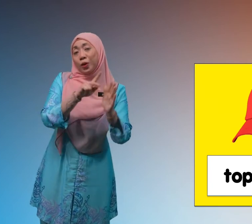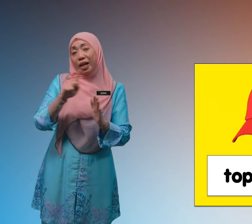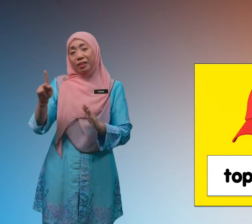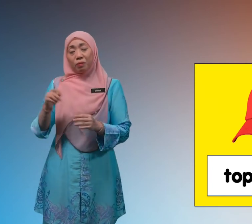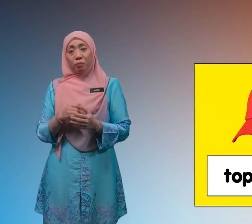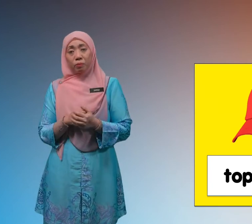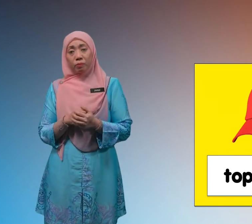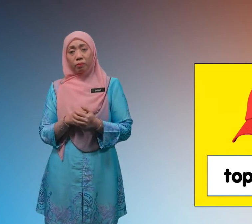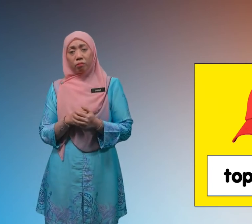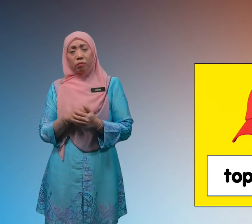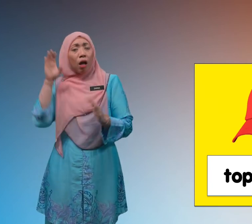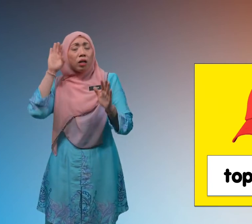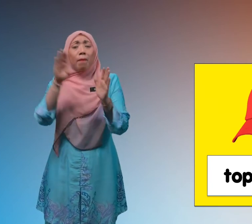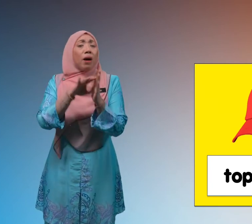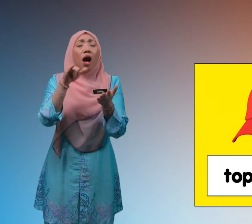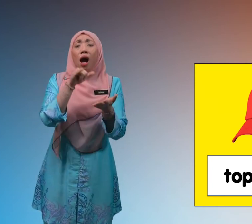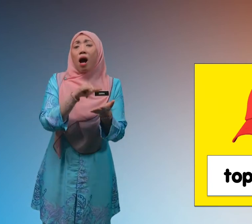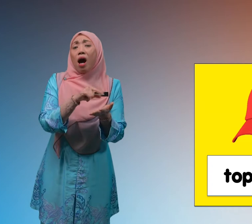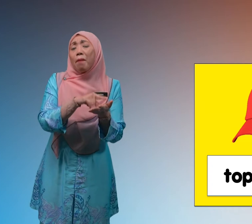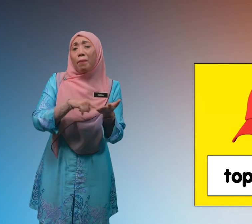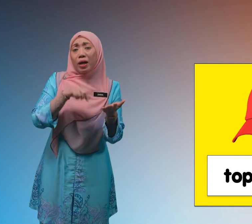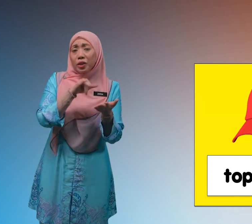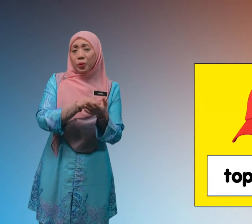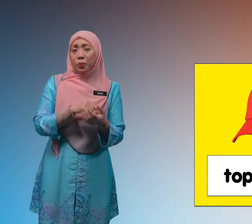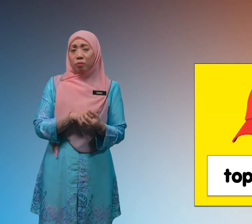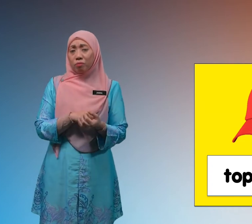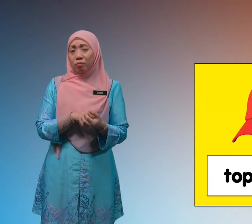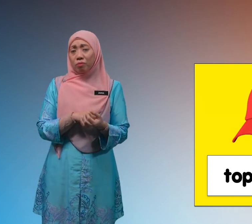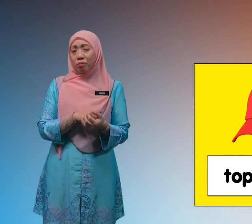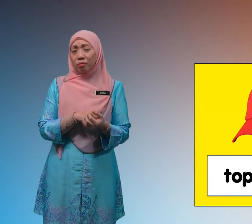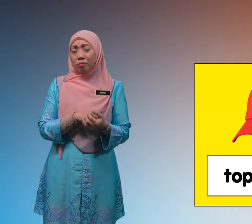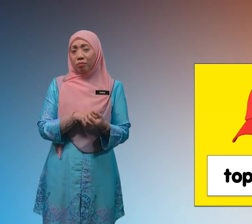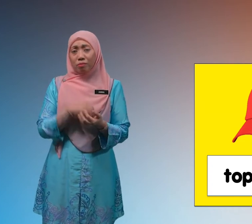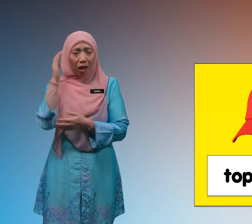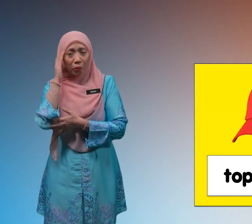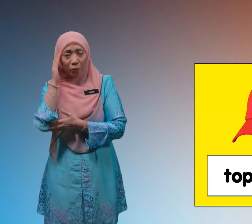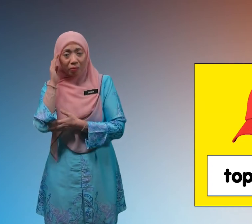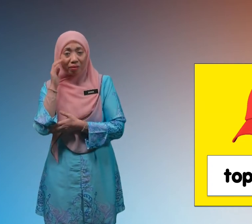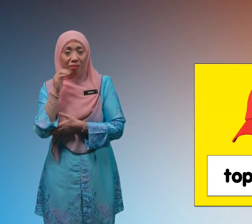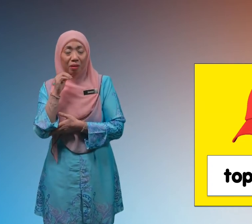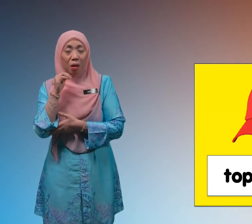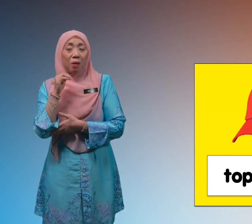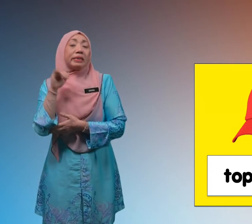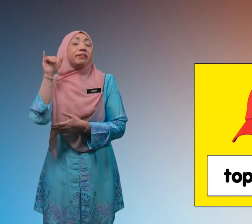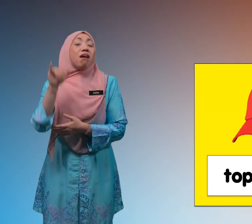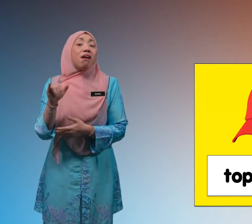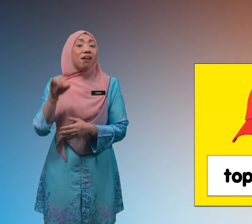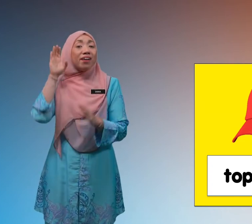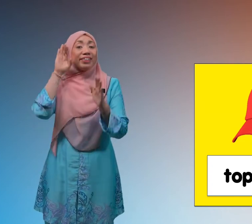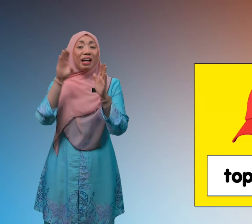ditunjukkan? Gambar apa itu? Tahu? Ya,